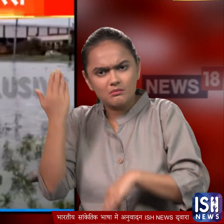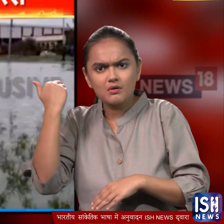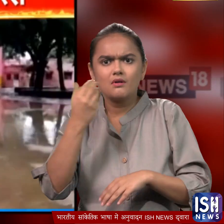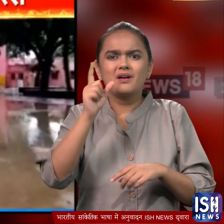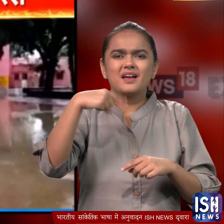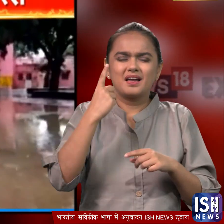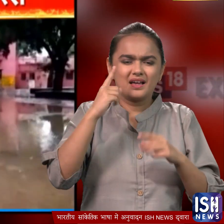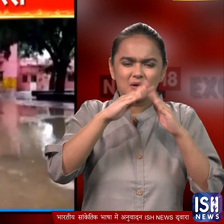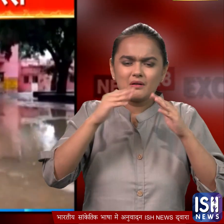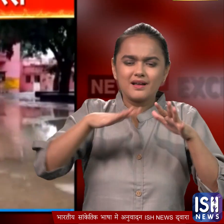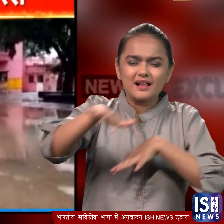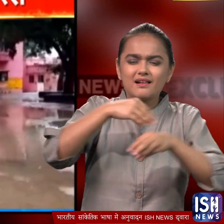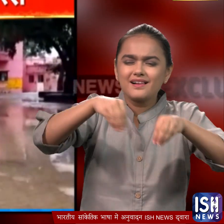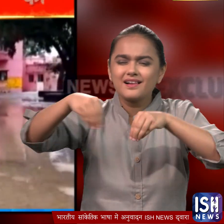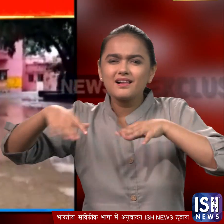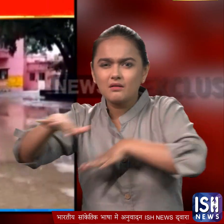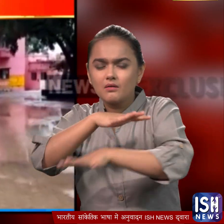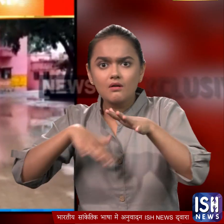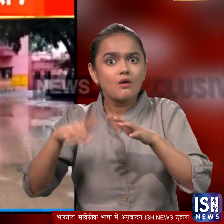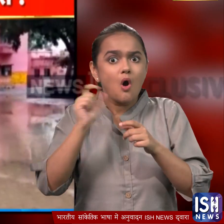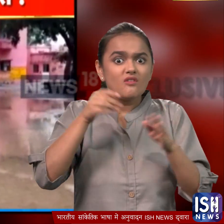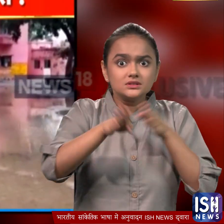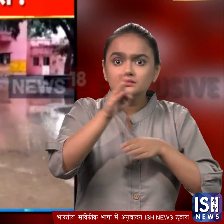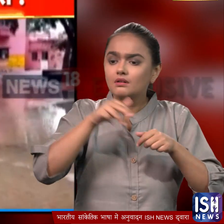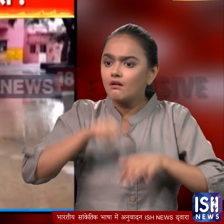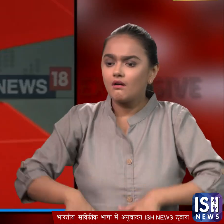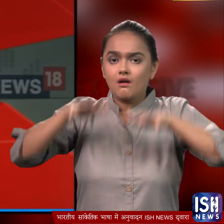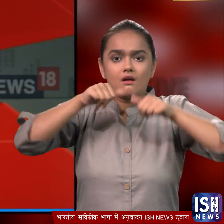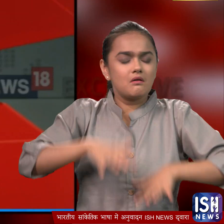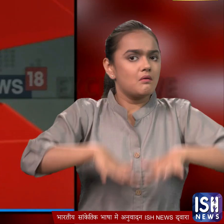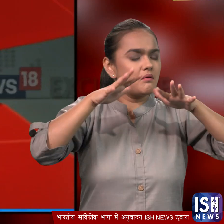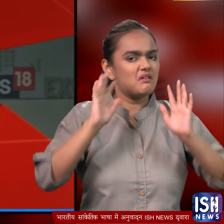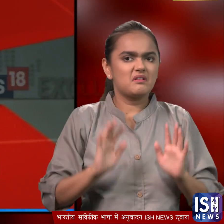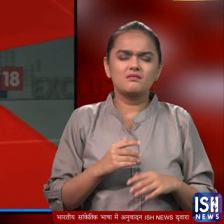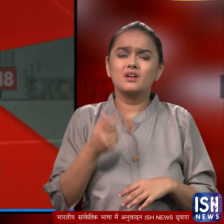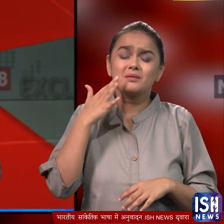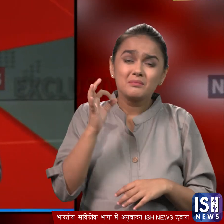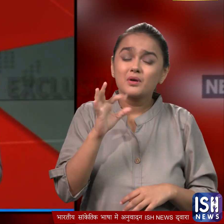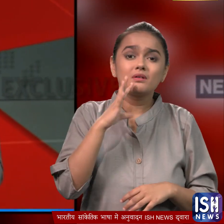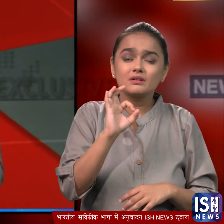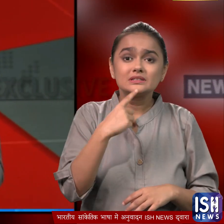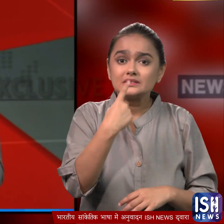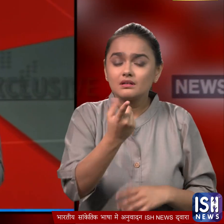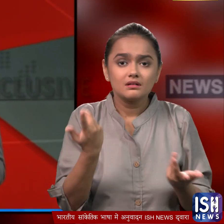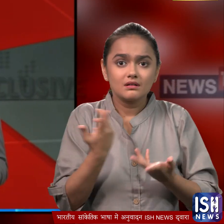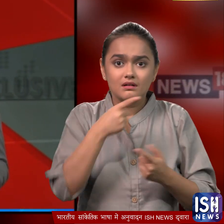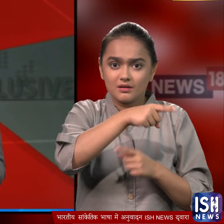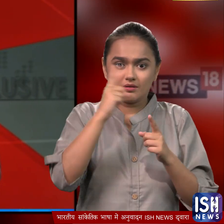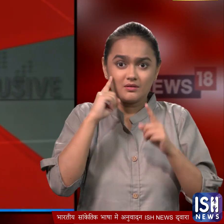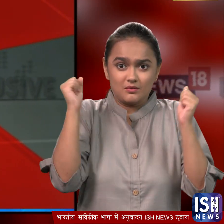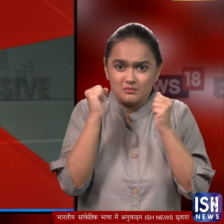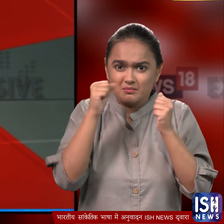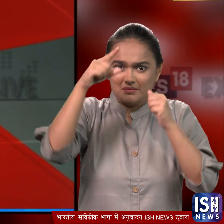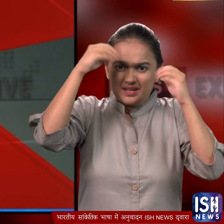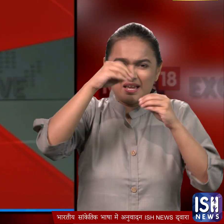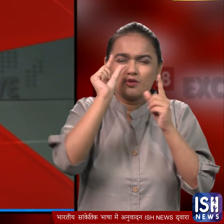इलाकों के साथ ही जिले के सभी सरकारी दफ्तरों के बाहर पानी भरा हुआ नजर आया। सौभाग्य की एक बात है कि यूपी में पूरे मानसून में बहुत ज्यादा बारिश